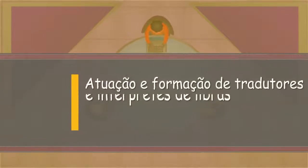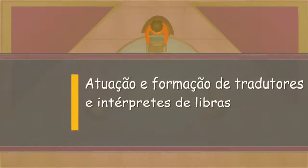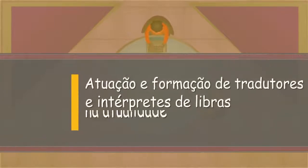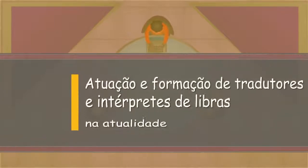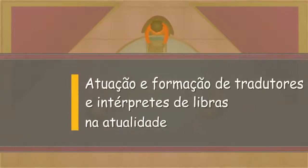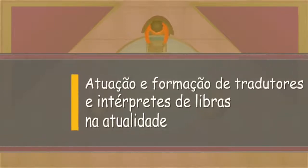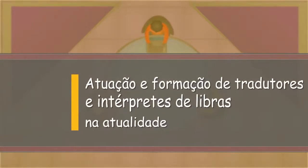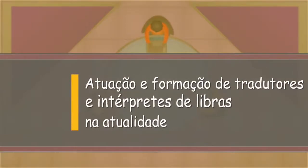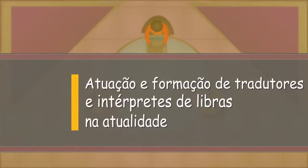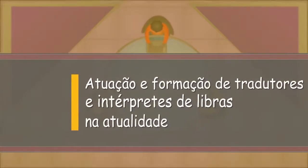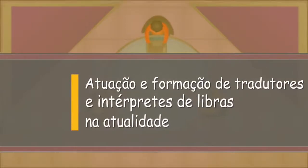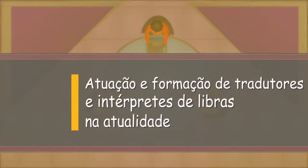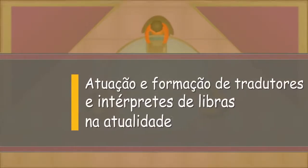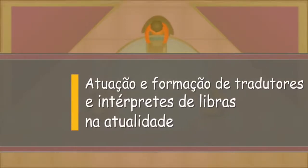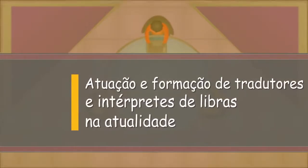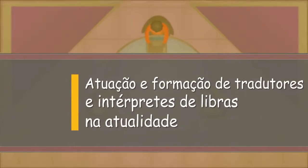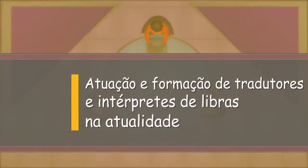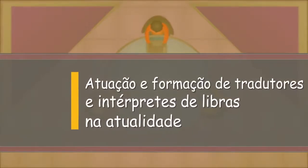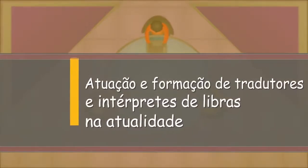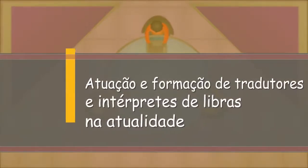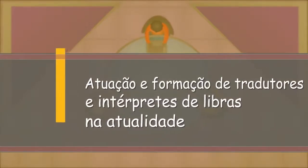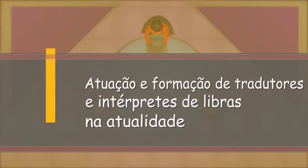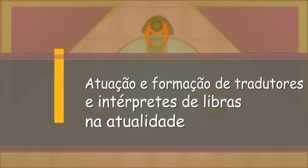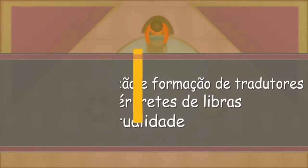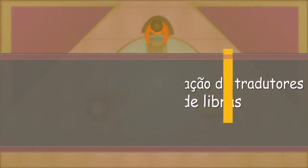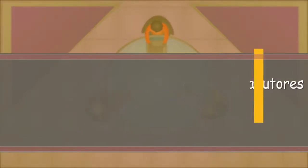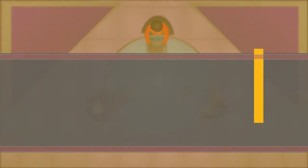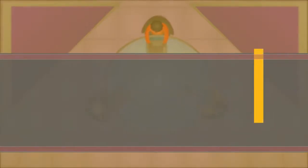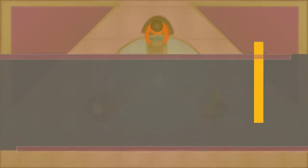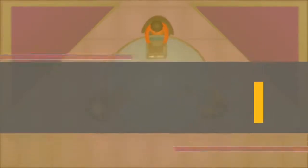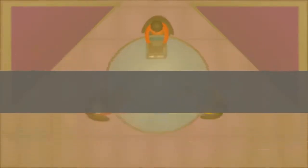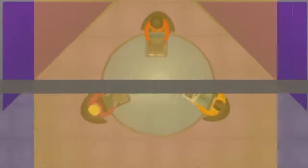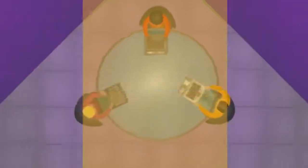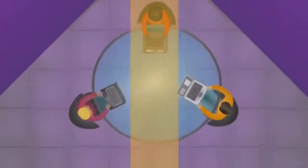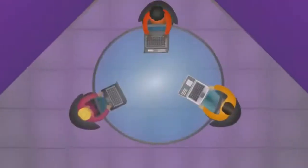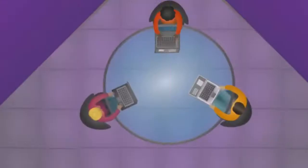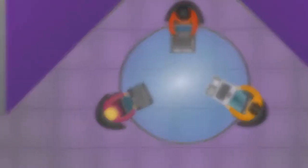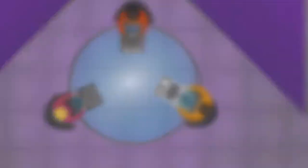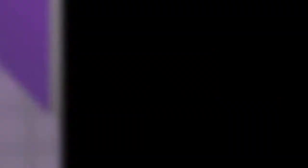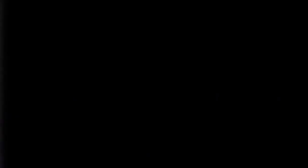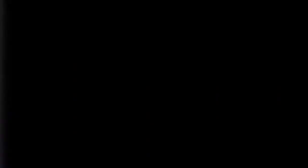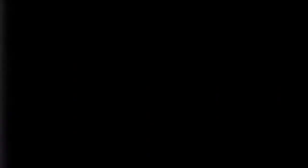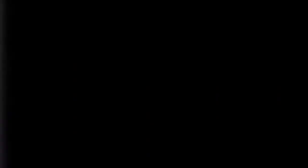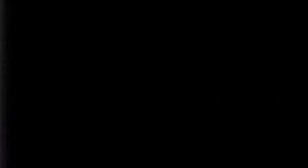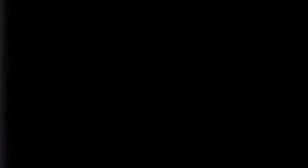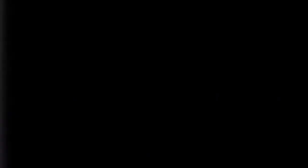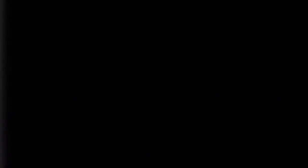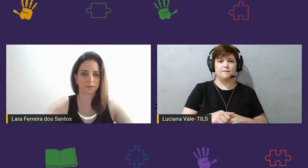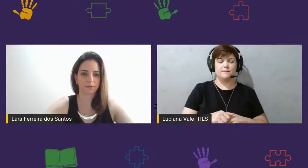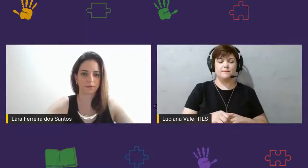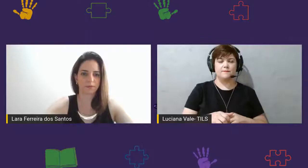Atuação e formação de tradutores e intérpretes de Libras na atualidade.